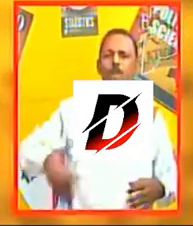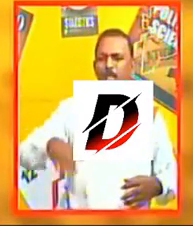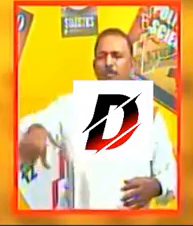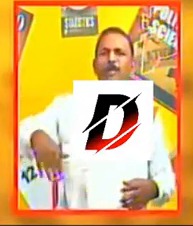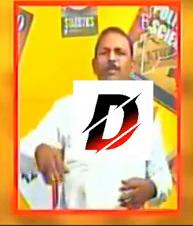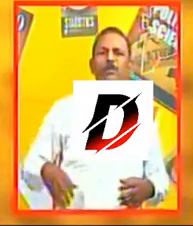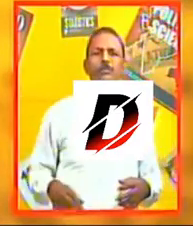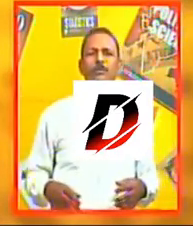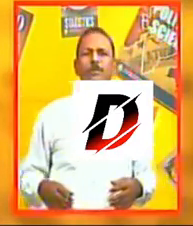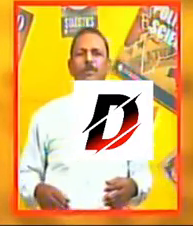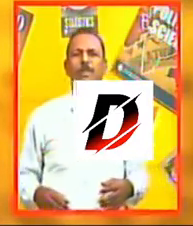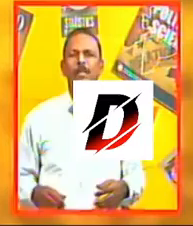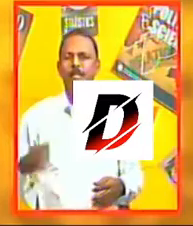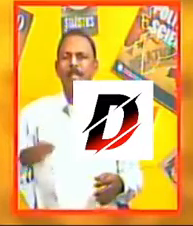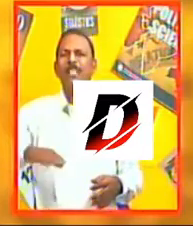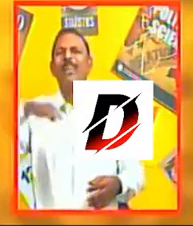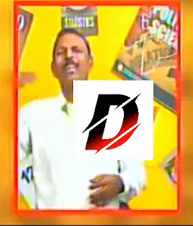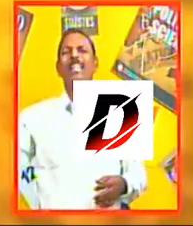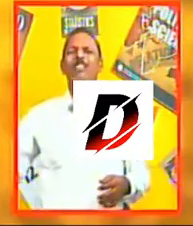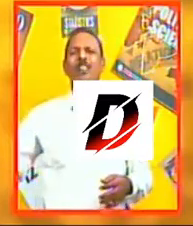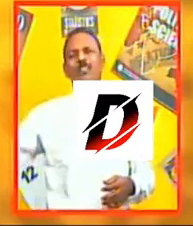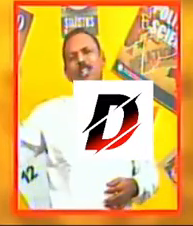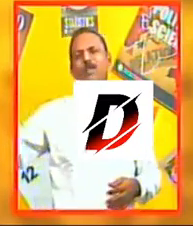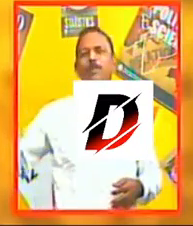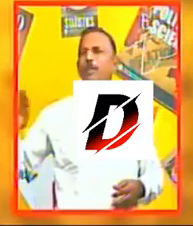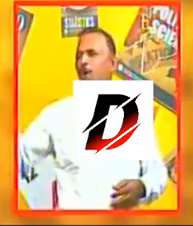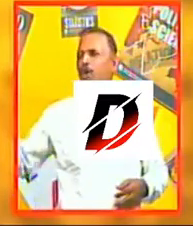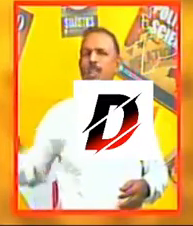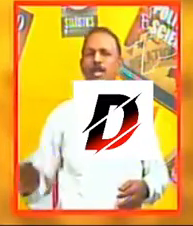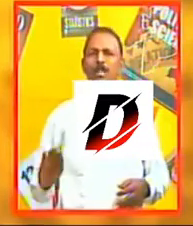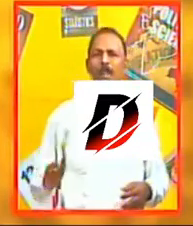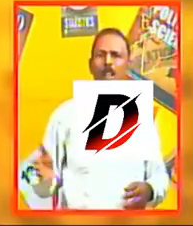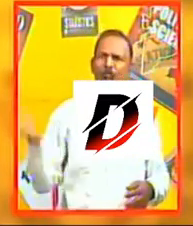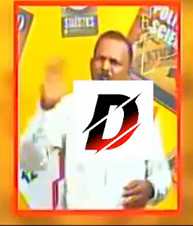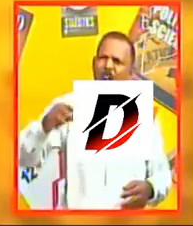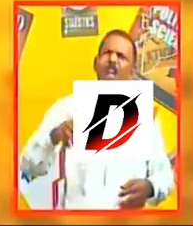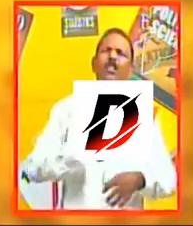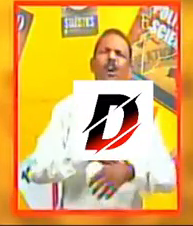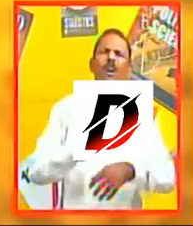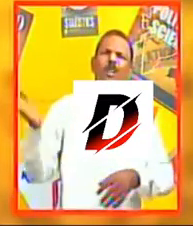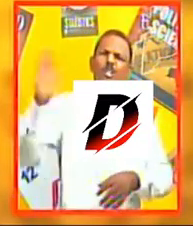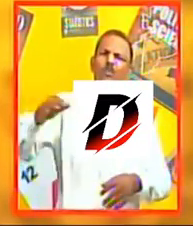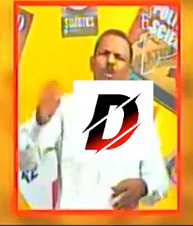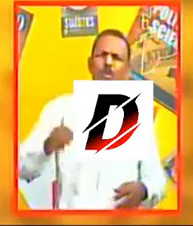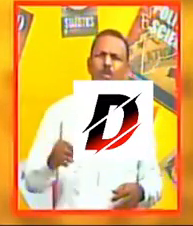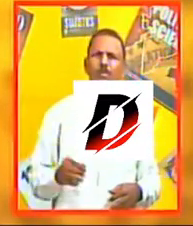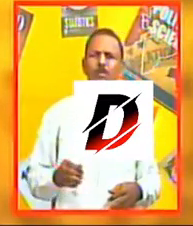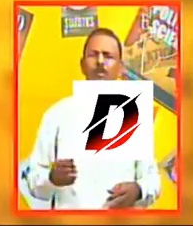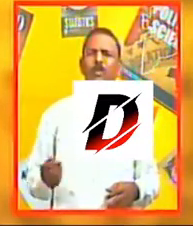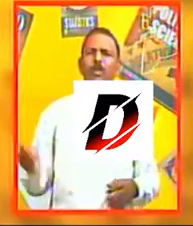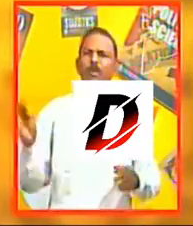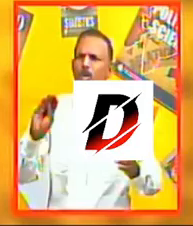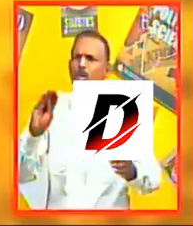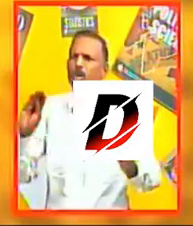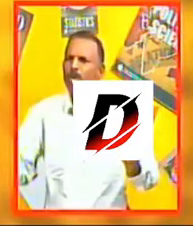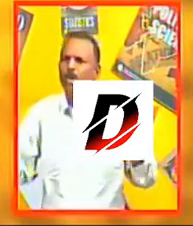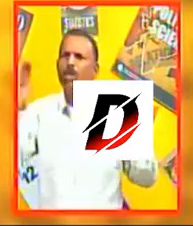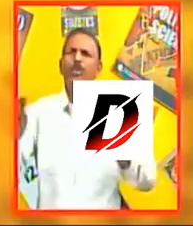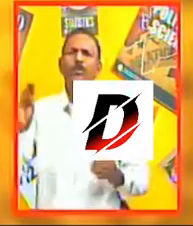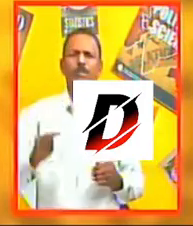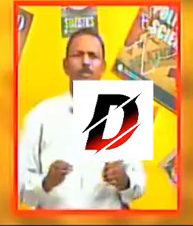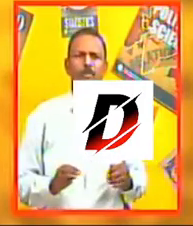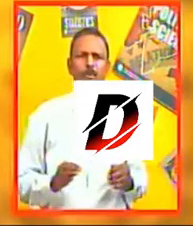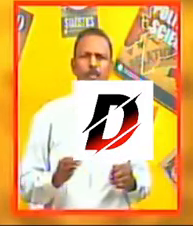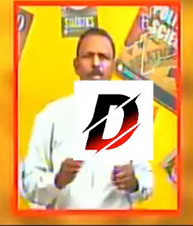நிலப்பரப்பால் சூழப்பட்டுள்ளது. இப்படி இருக்கின்ற இந்த தென்னிந்தியா பகுதிகளில் ஆண்டு முழுவதும் அதிக வெப்பம், மிக குளிரட்ட ஒரு